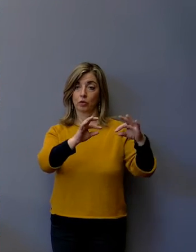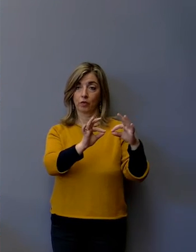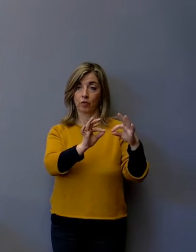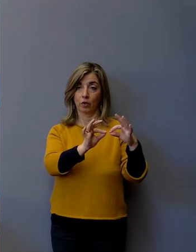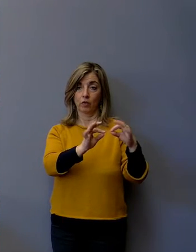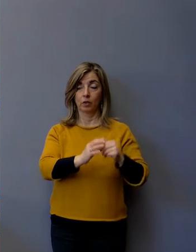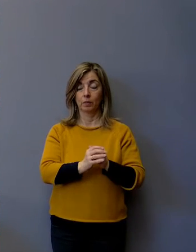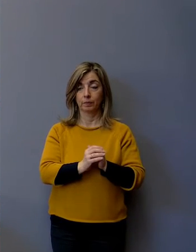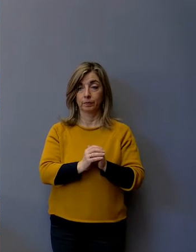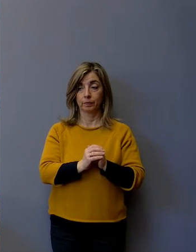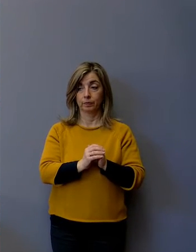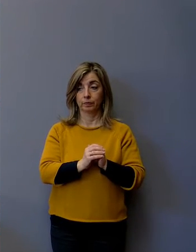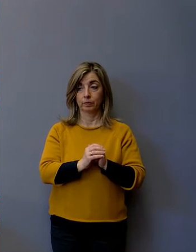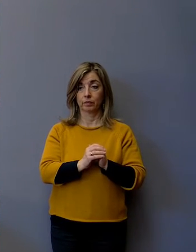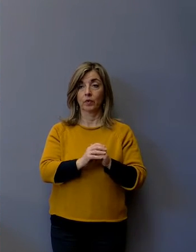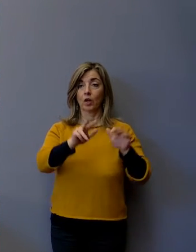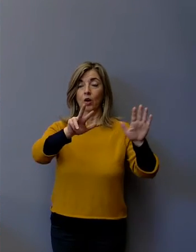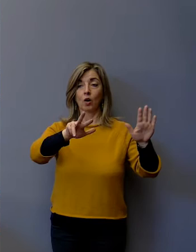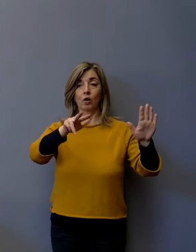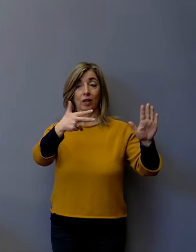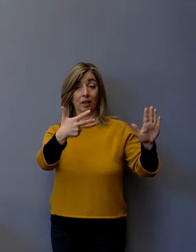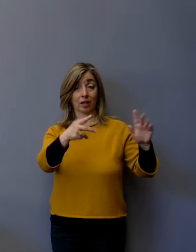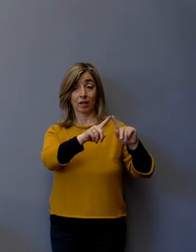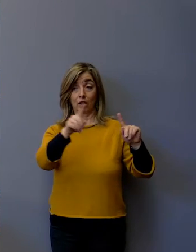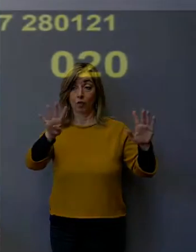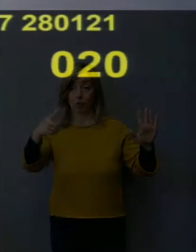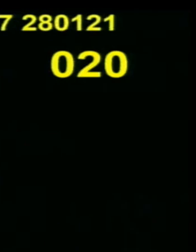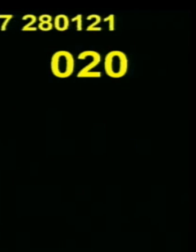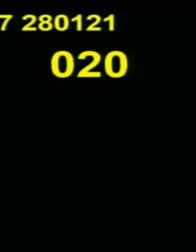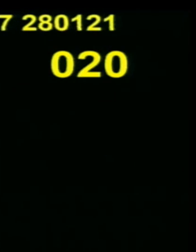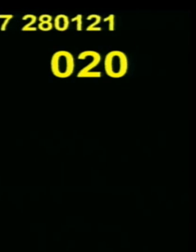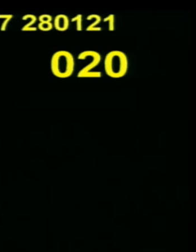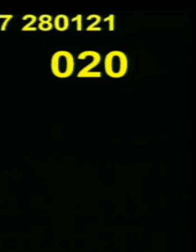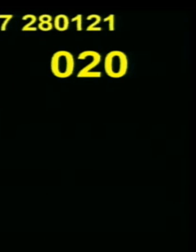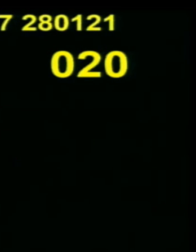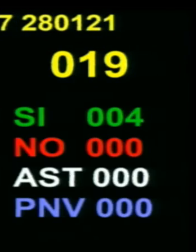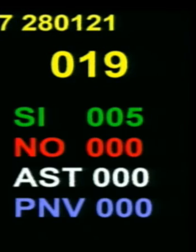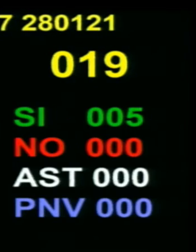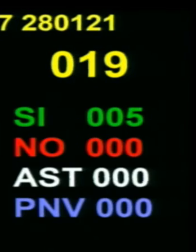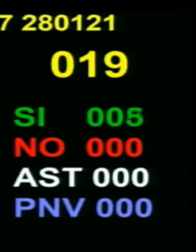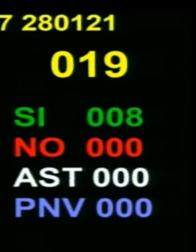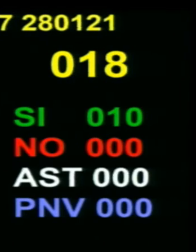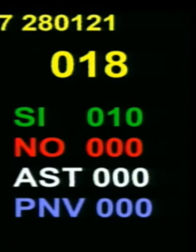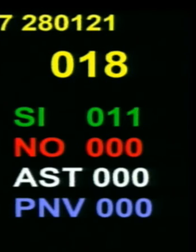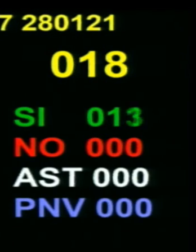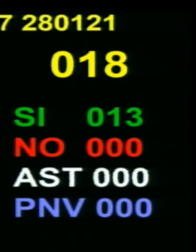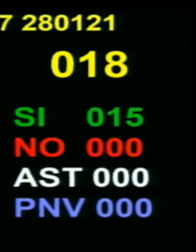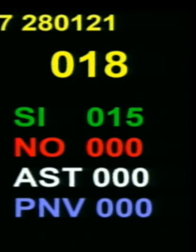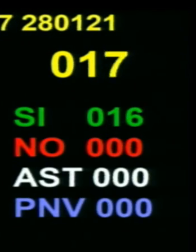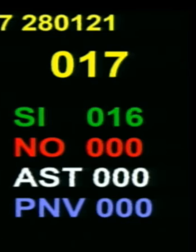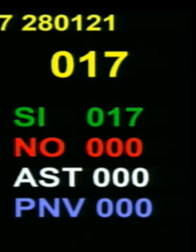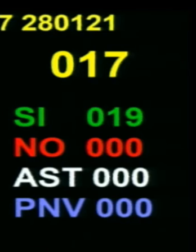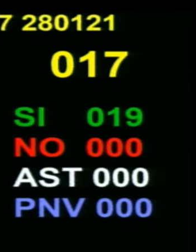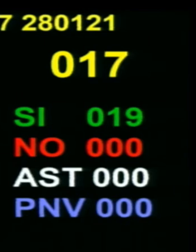giunta 83 91 si vota e viale sto portando